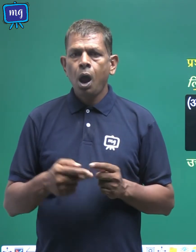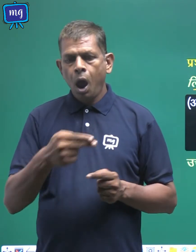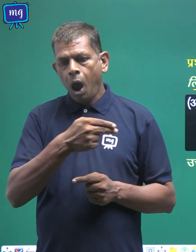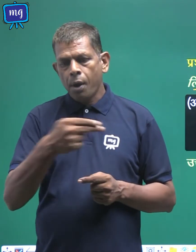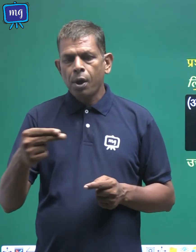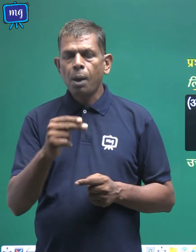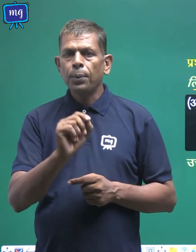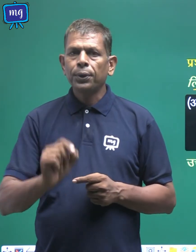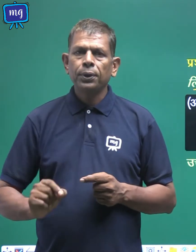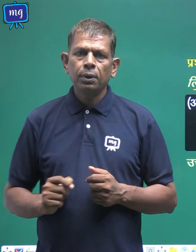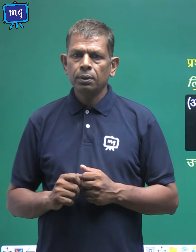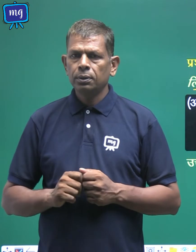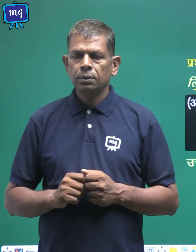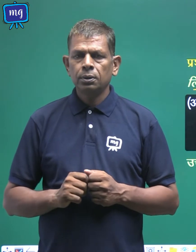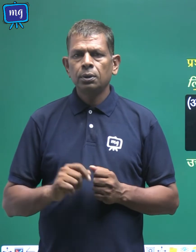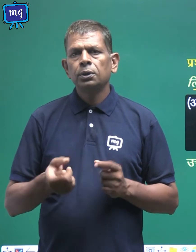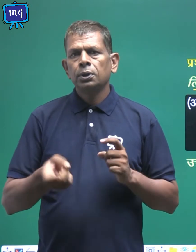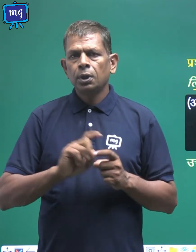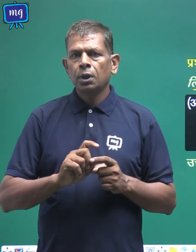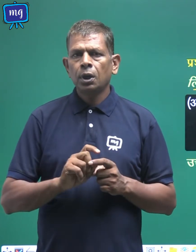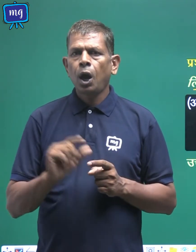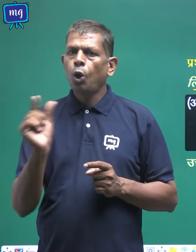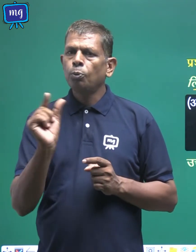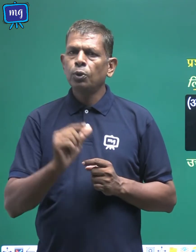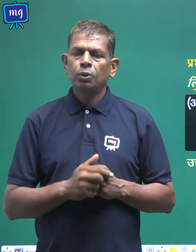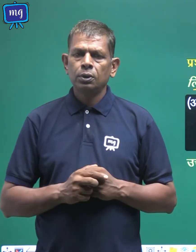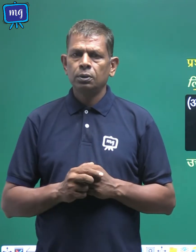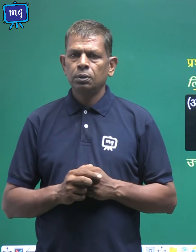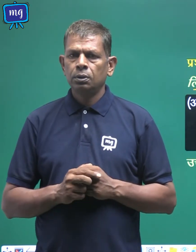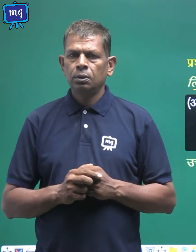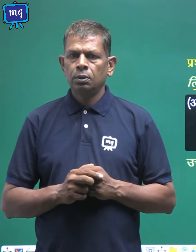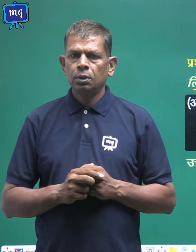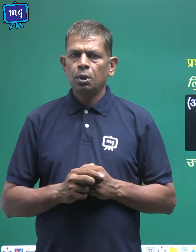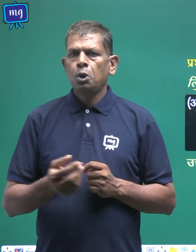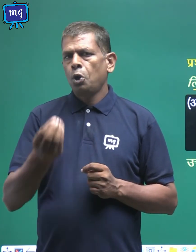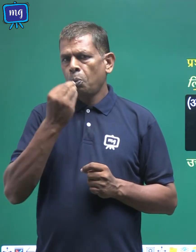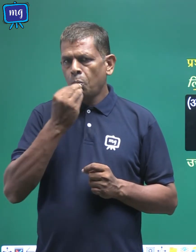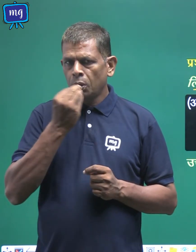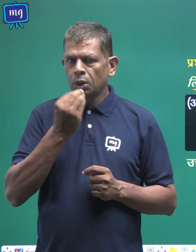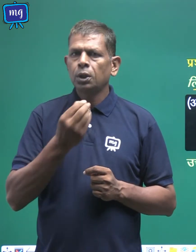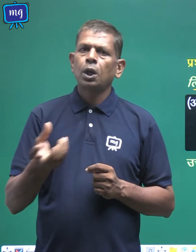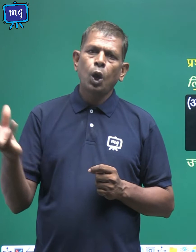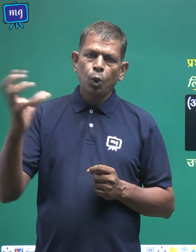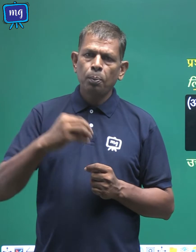नाम लिखिए जिनका उपयोग भोजन के रूप में